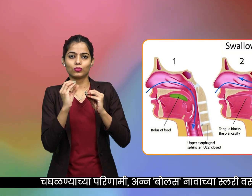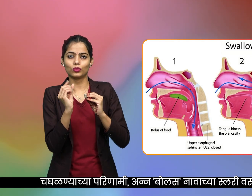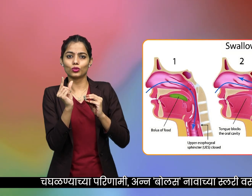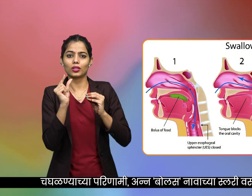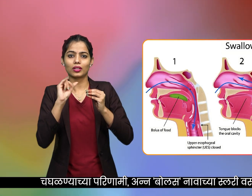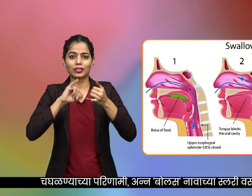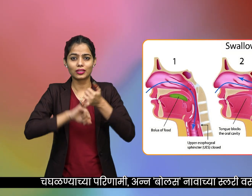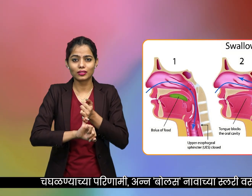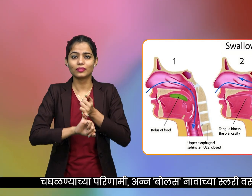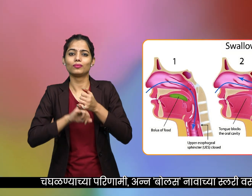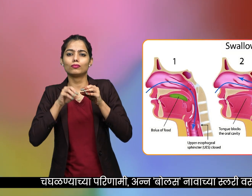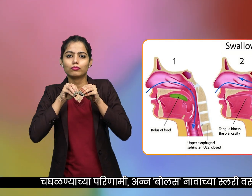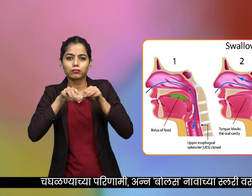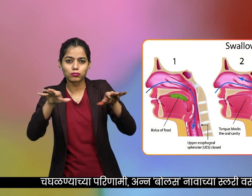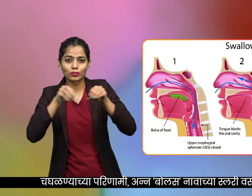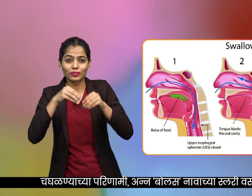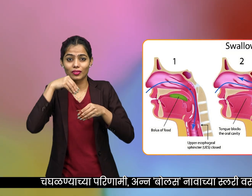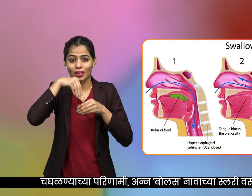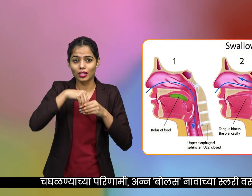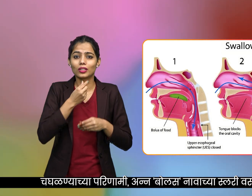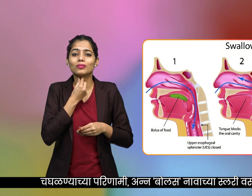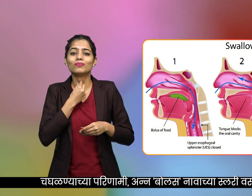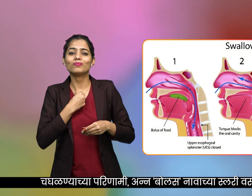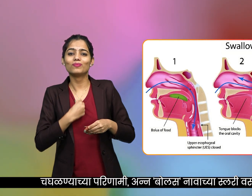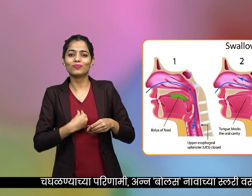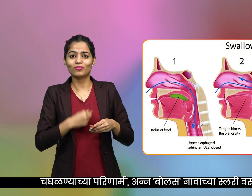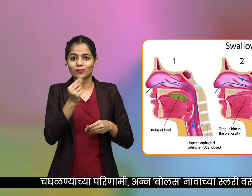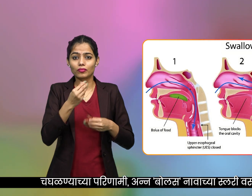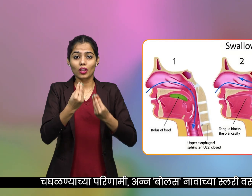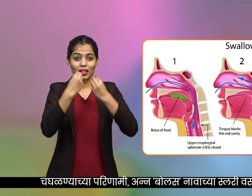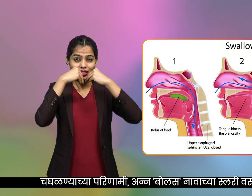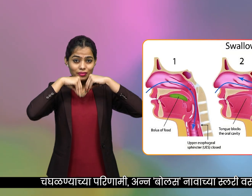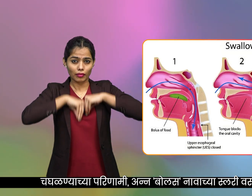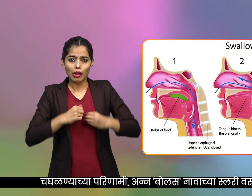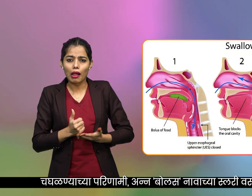चघळण्याच्या परिणामी अन्न बोलस नावाच्या स्लरी वस्तुमानात तयार होते.